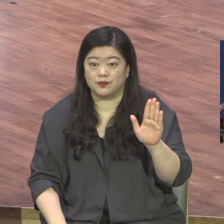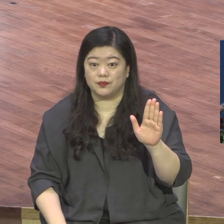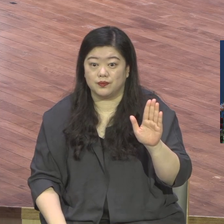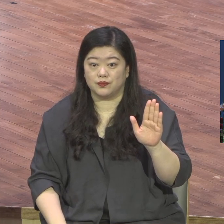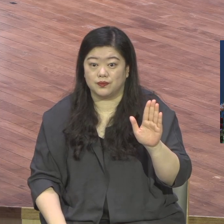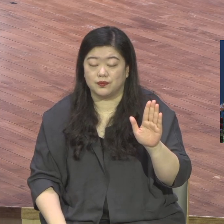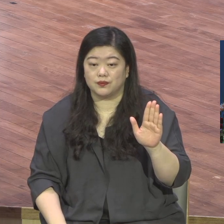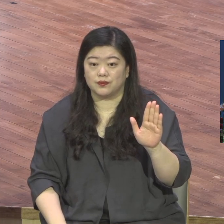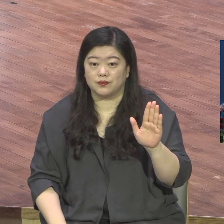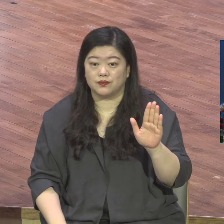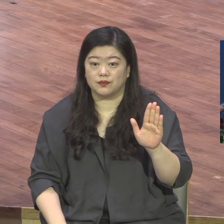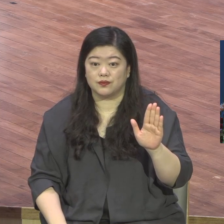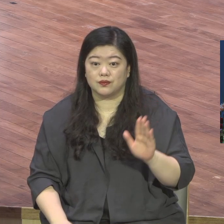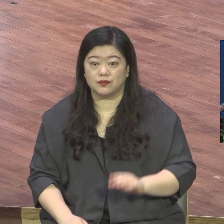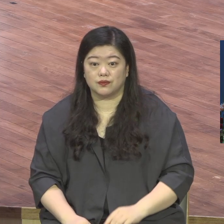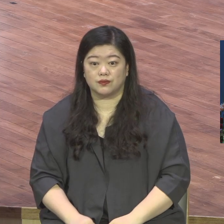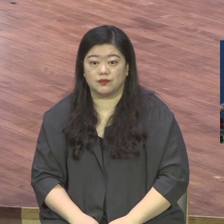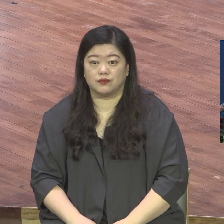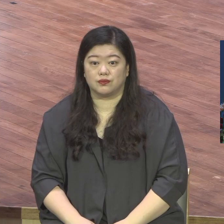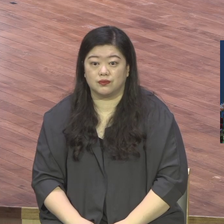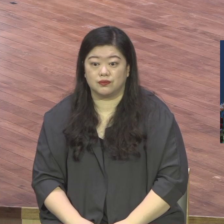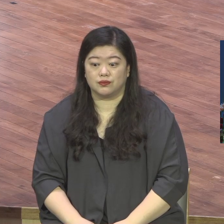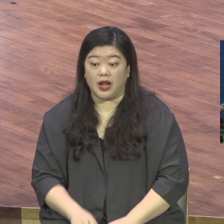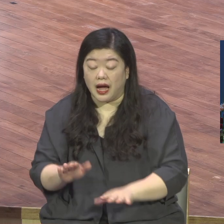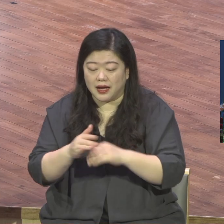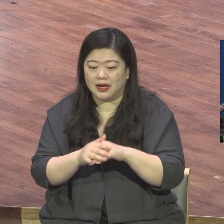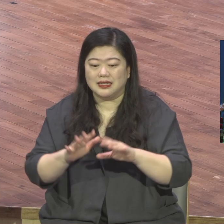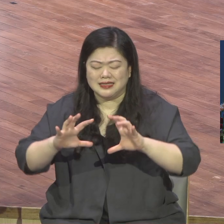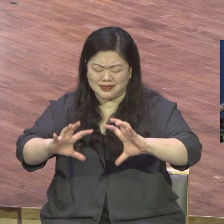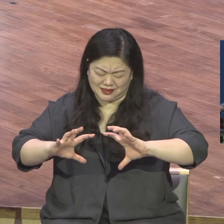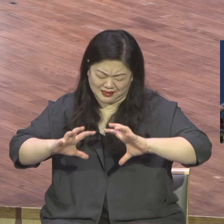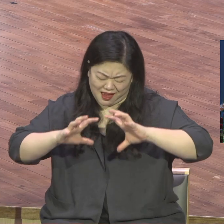70억 인구가 똑같은 얼굴이 없어요.